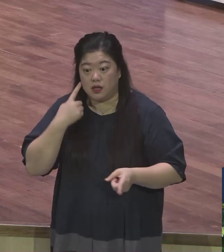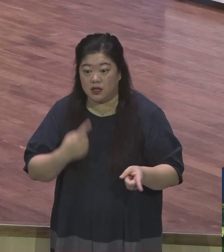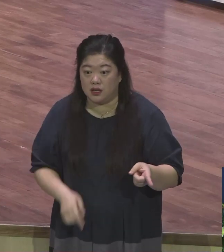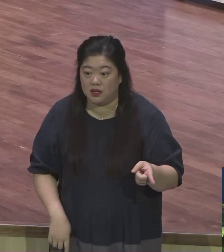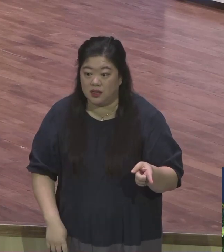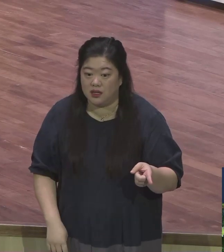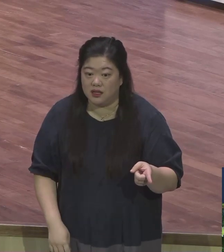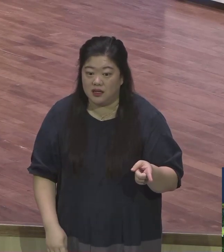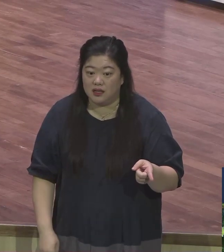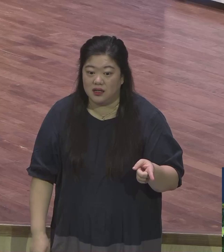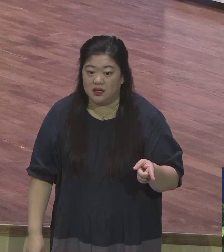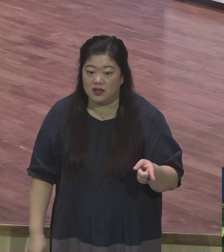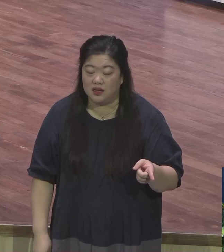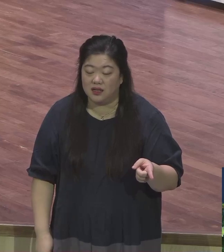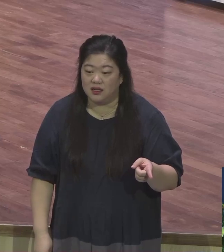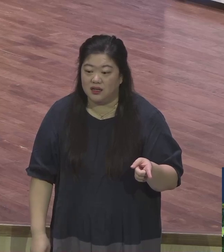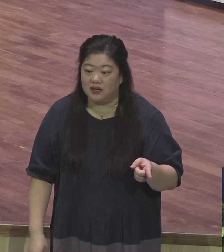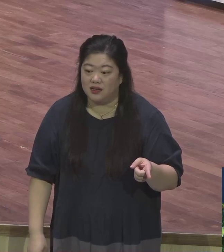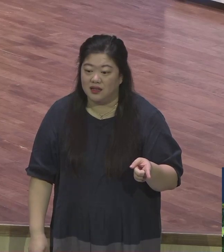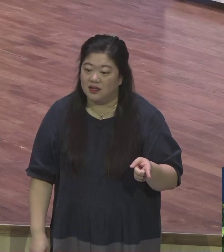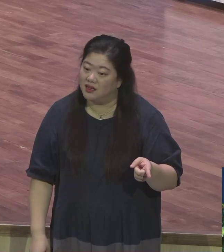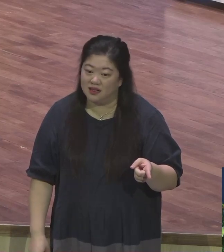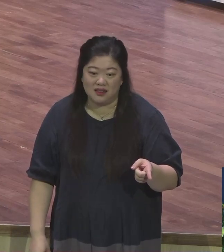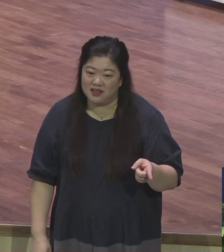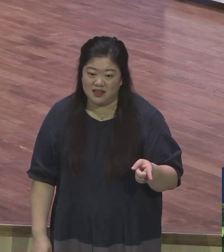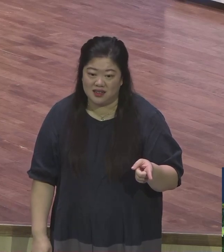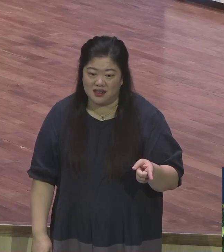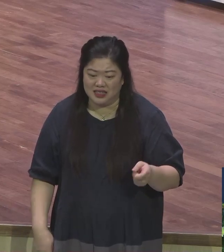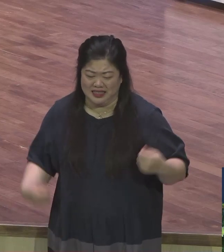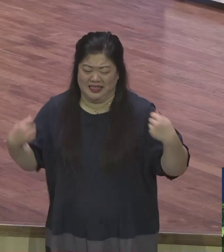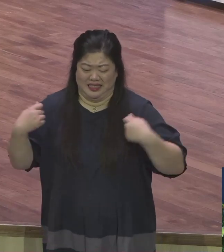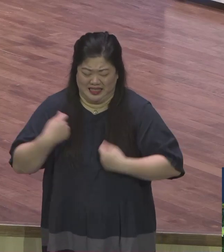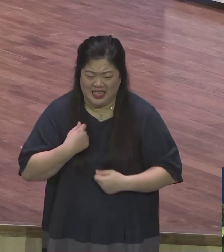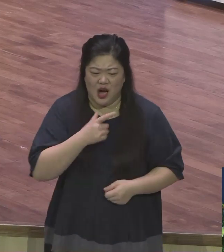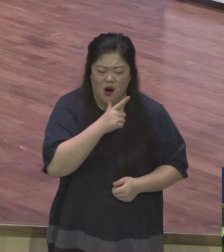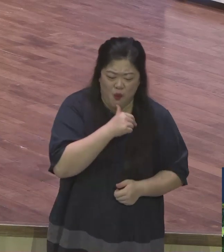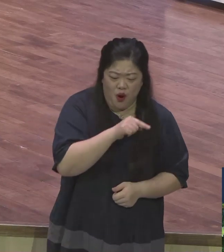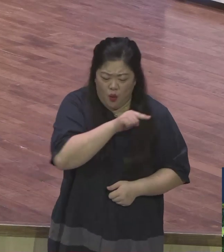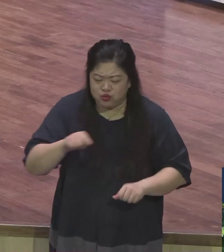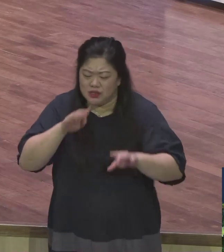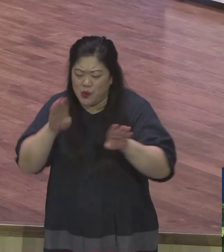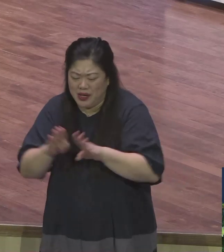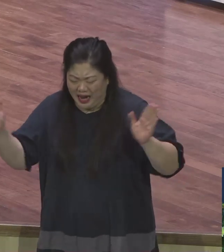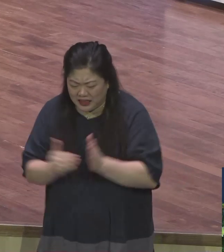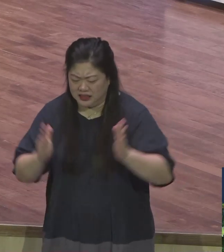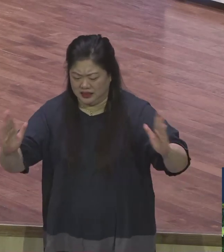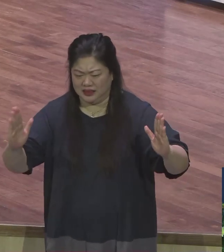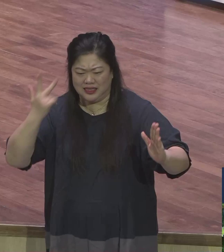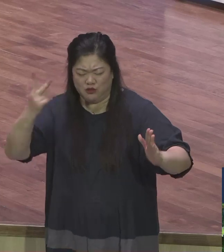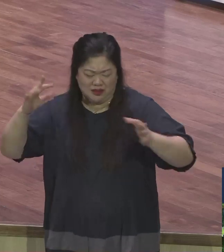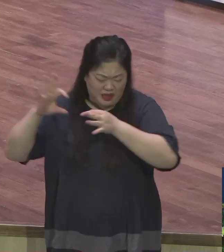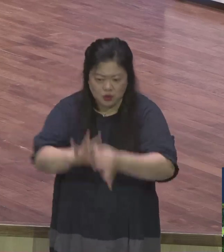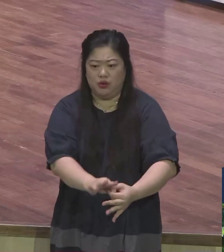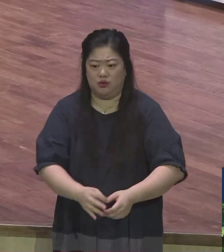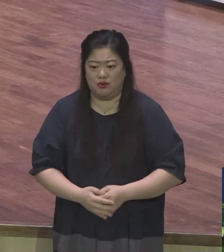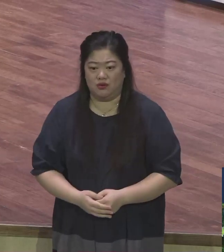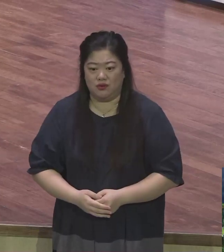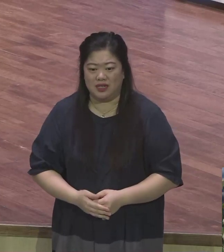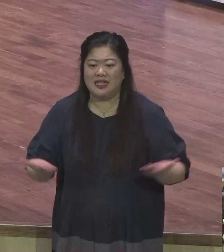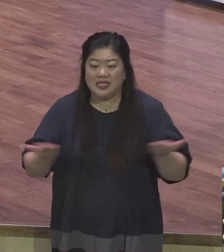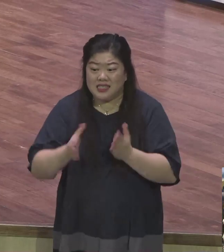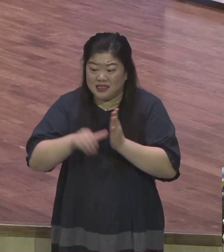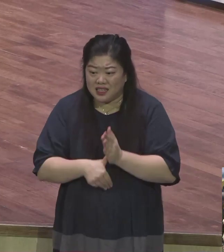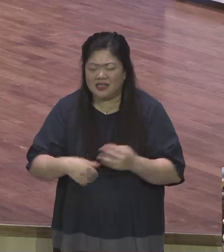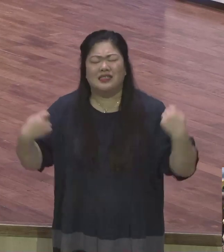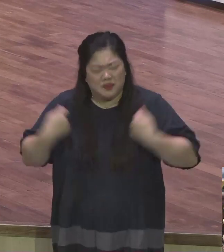여러분 모든 성도들은 예수님의 옷을 입고 가정에서 직장에서 사업장에서 여러분 사시기